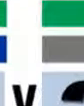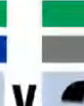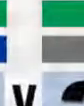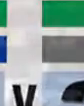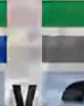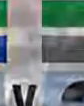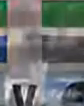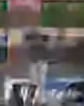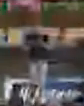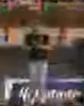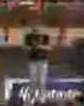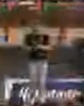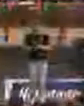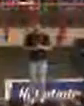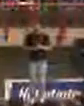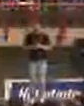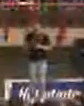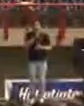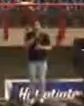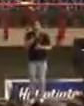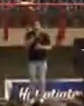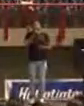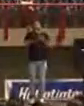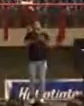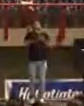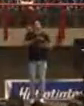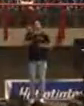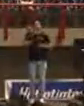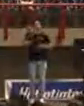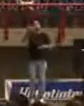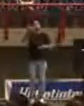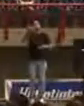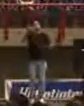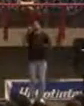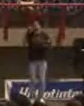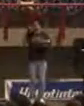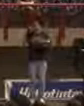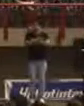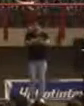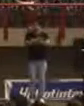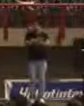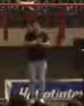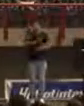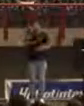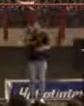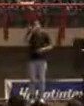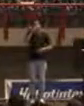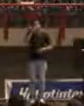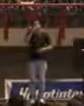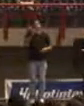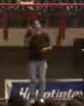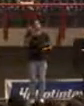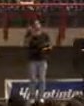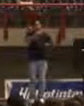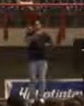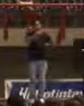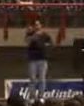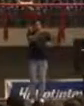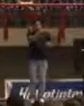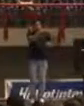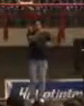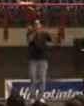a questão? Não, porque se você acabar a questão desse jeito, você está dizendo que o fundo da garrafa tem que ser o